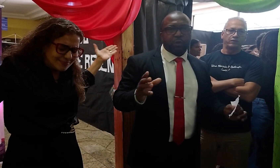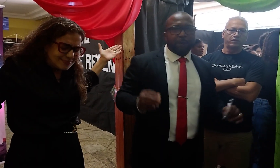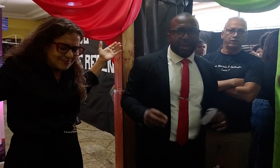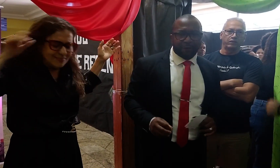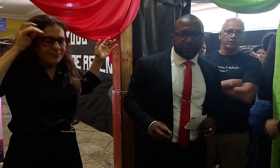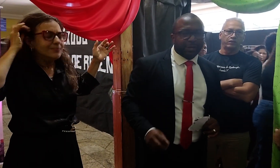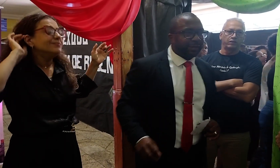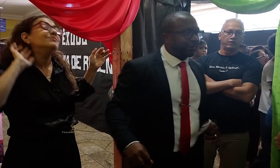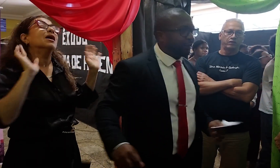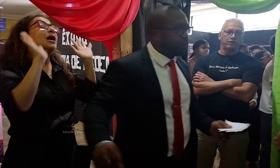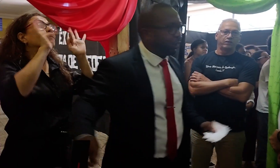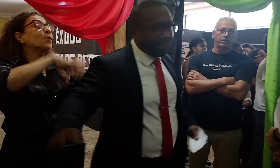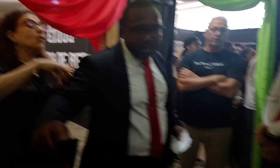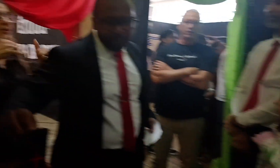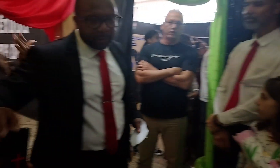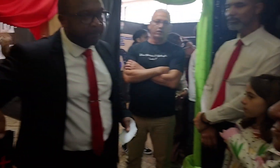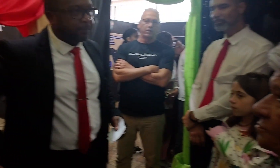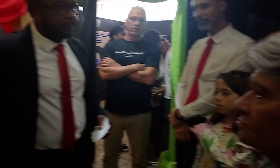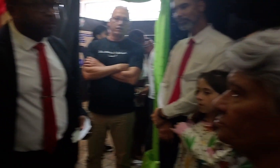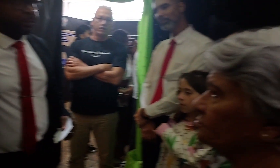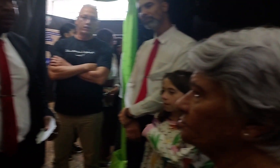palavra interessante, alguém lembra?